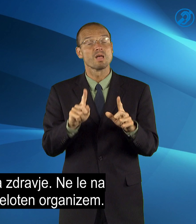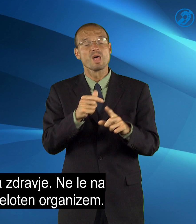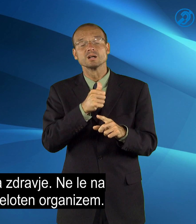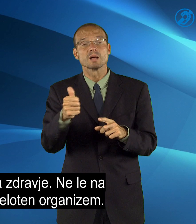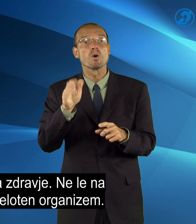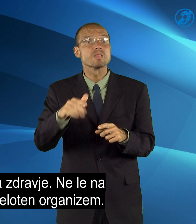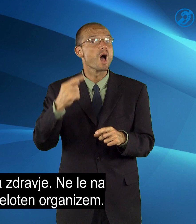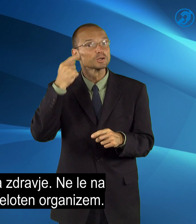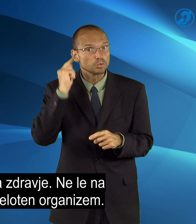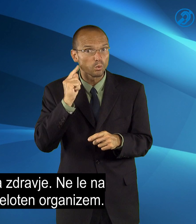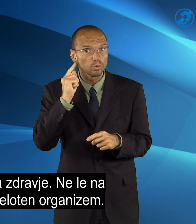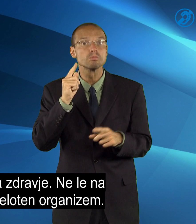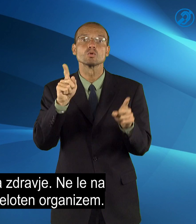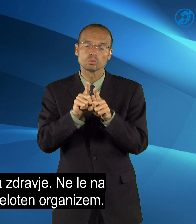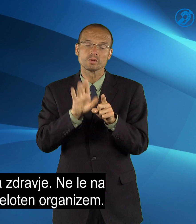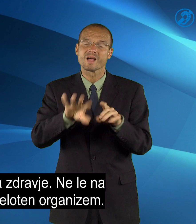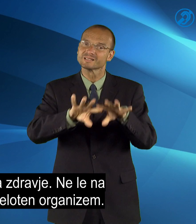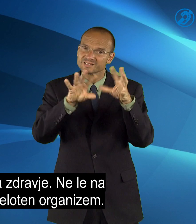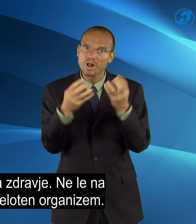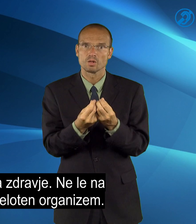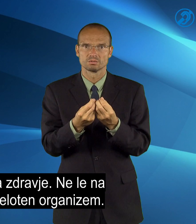Ne le na sluh, temveč na celoten organizem.